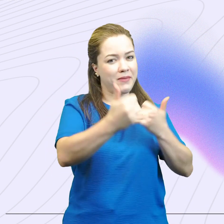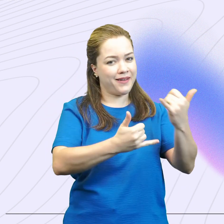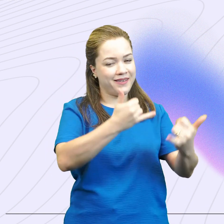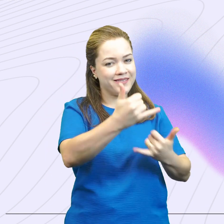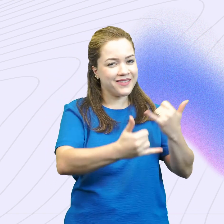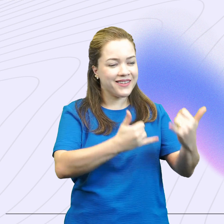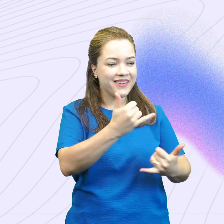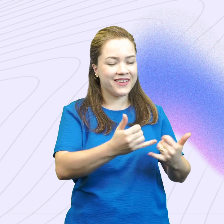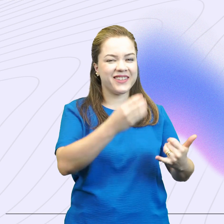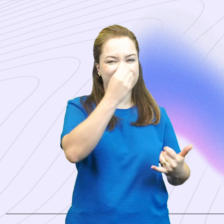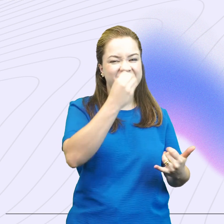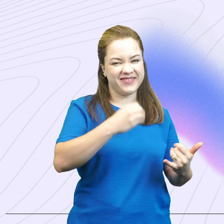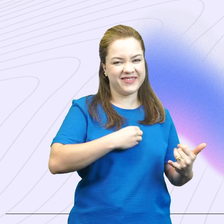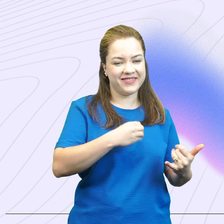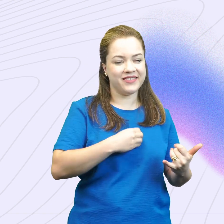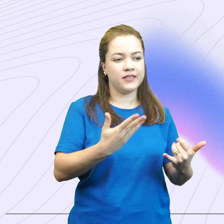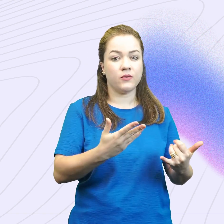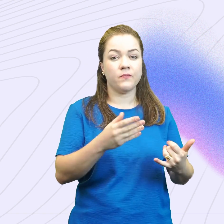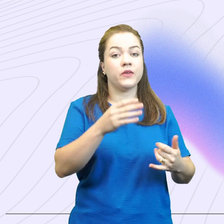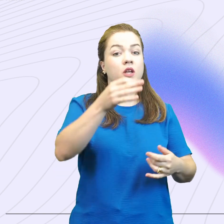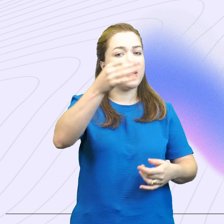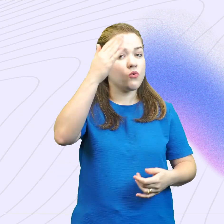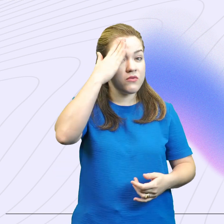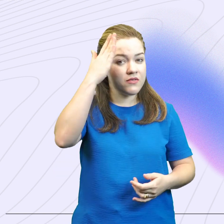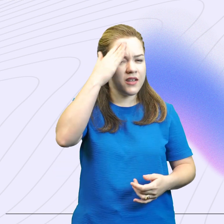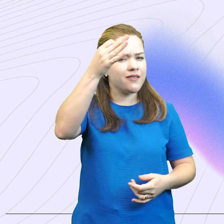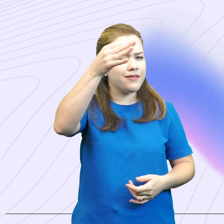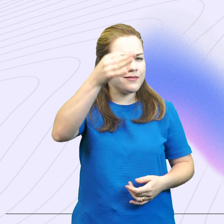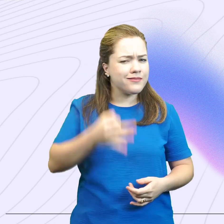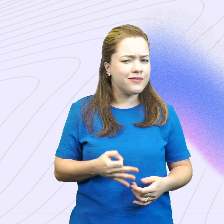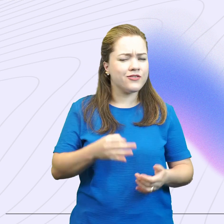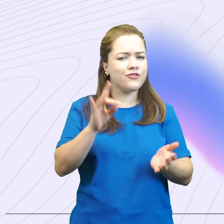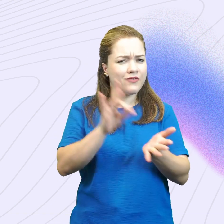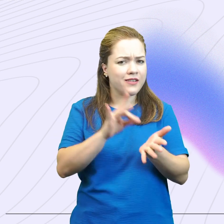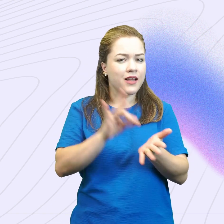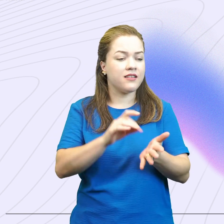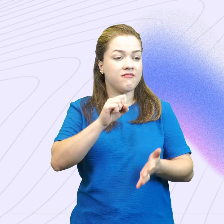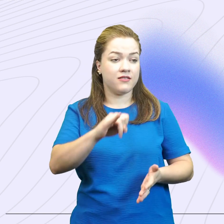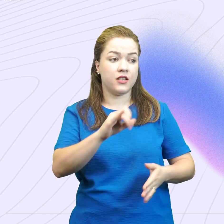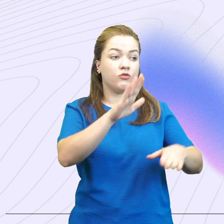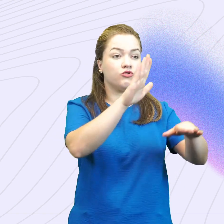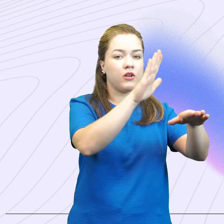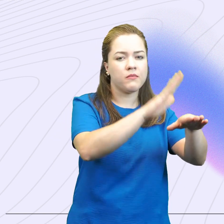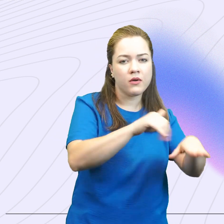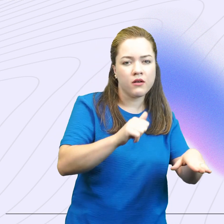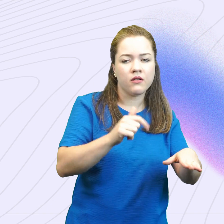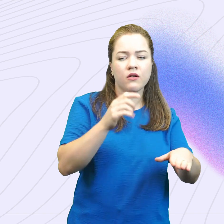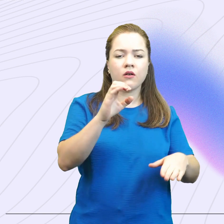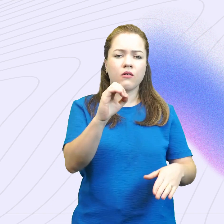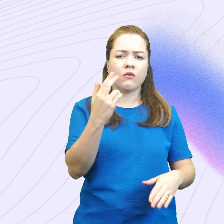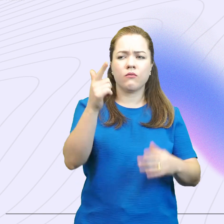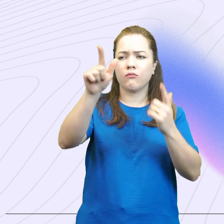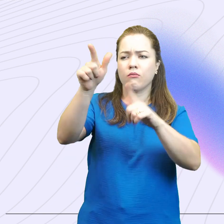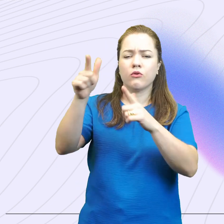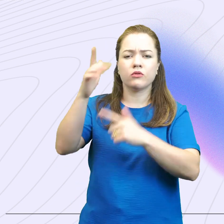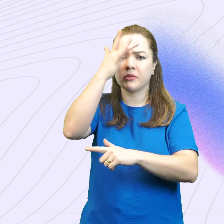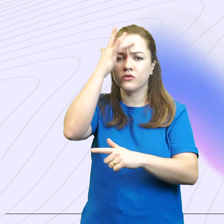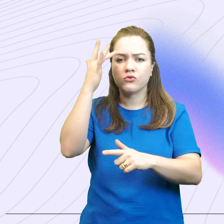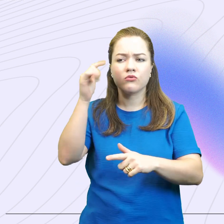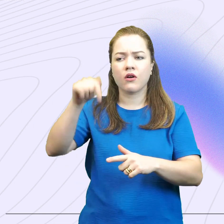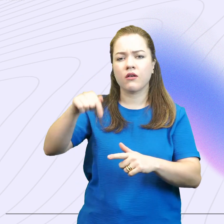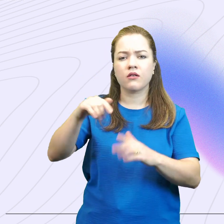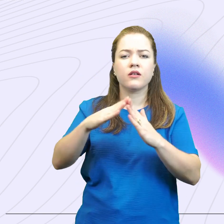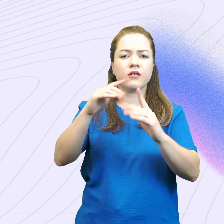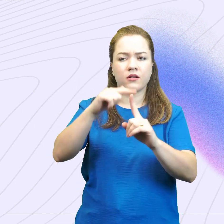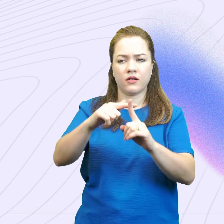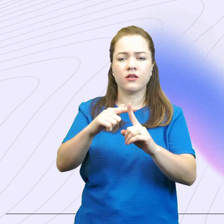que todos esses, de verdade, se eu precisar, se eu chamar, bem como várias outras pessoas aqui dessa comunidade, eles vão atender um